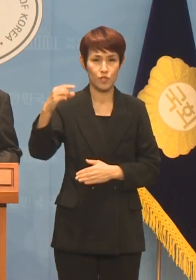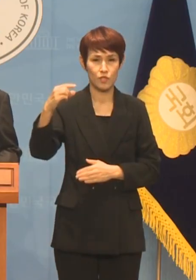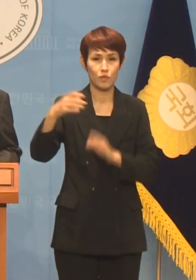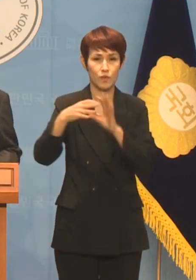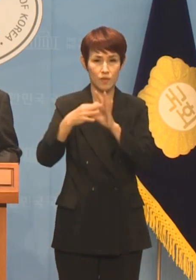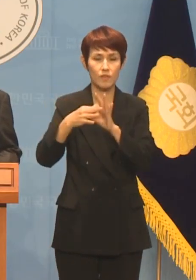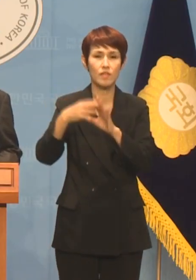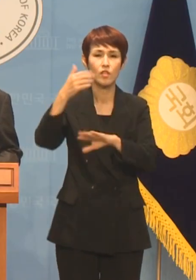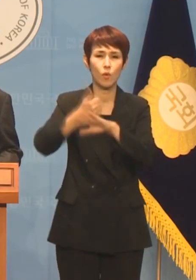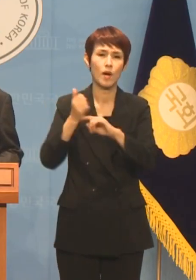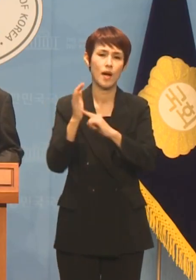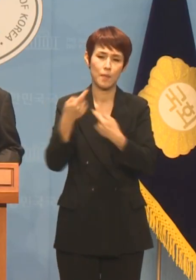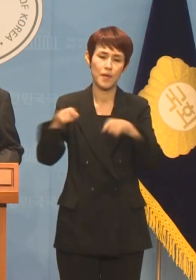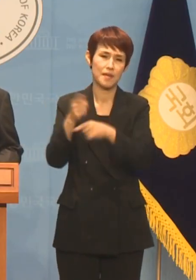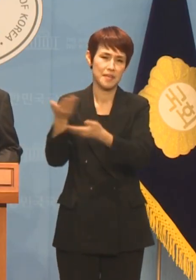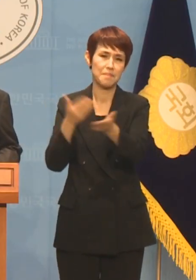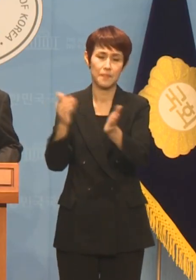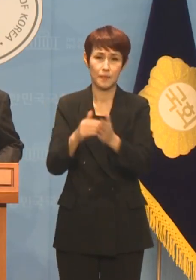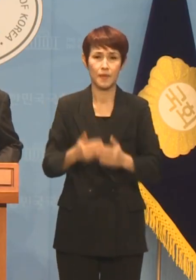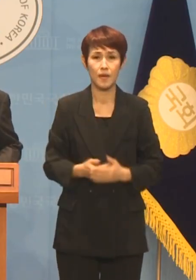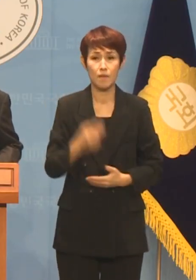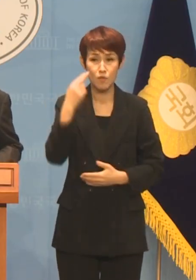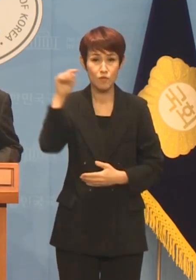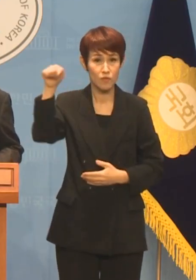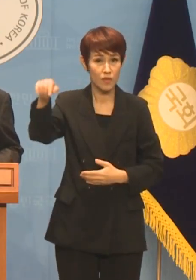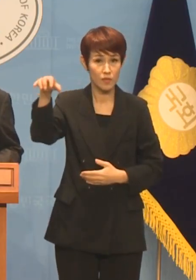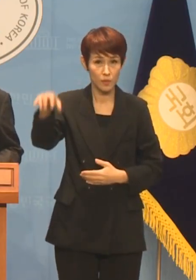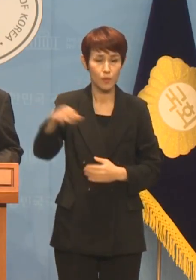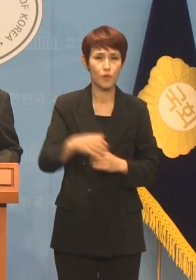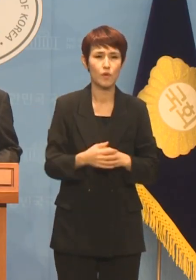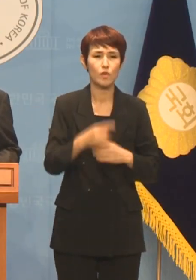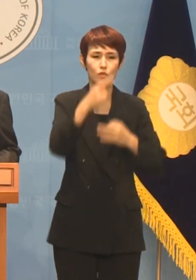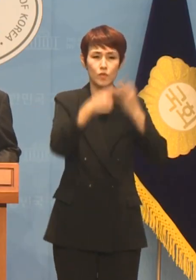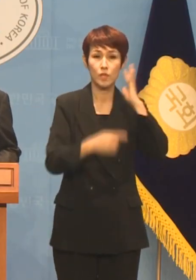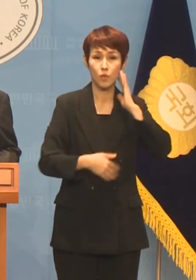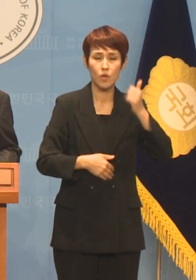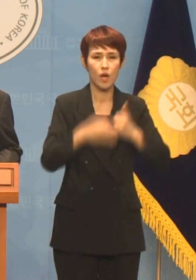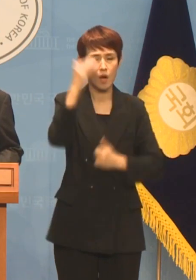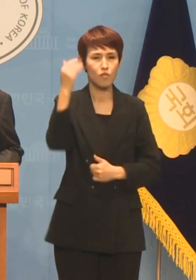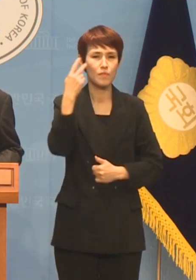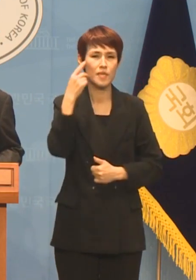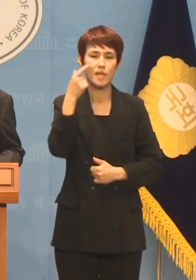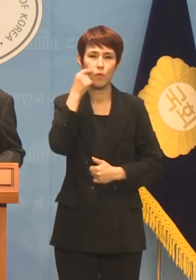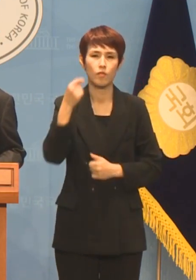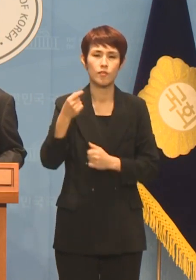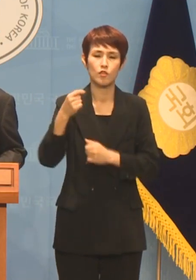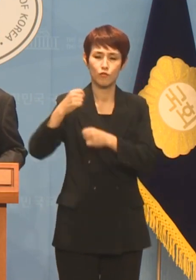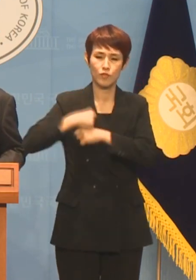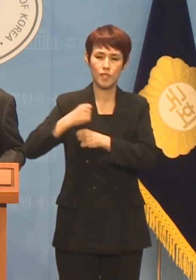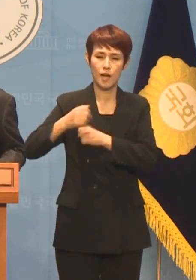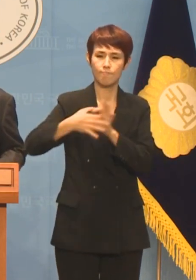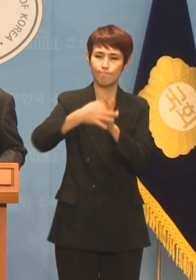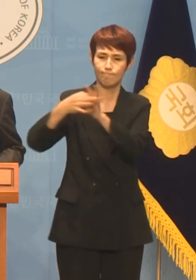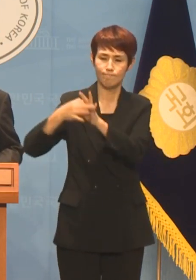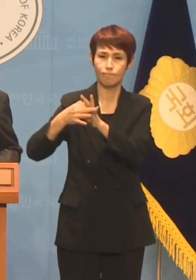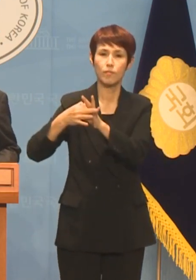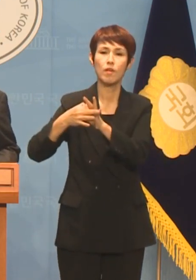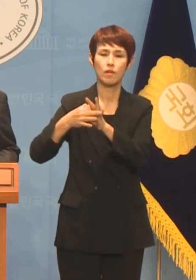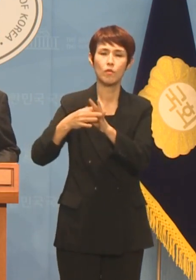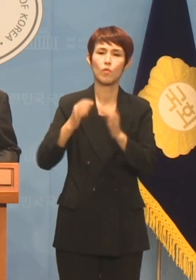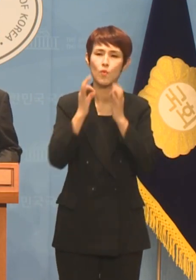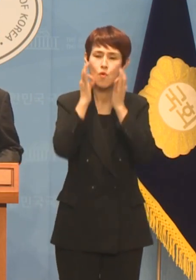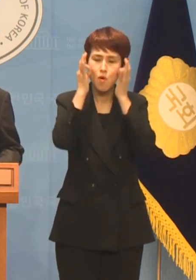공유했습니다. 미국 조야에서도 윤석열 대통령의 한미일 군사협력 강화 노력에 대해 높은 평가를 내리고